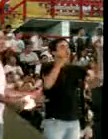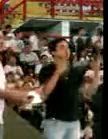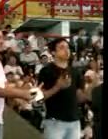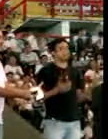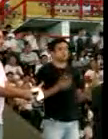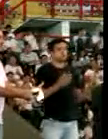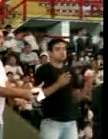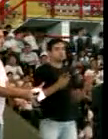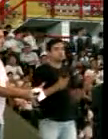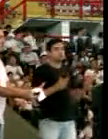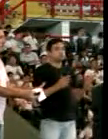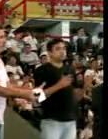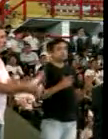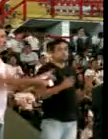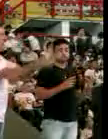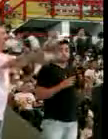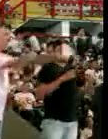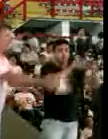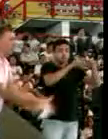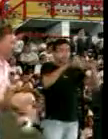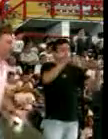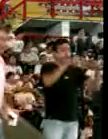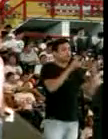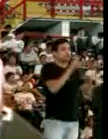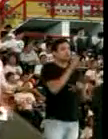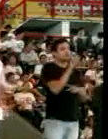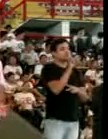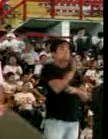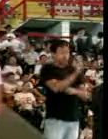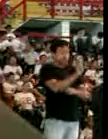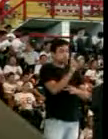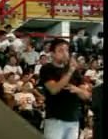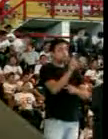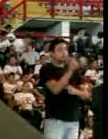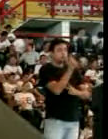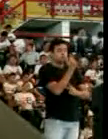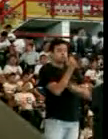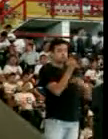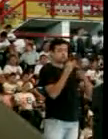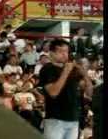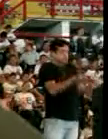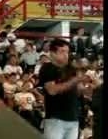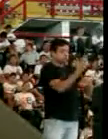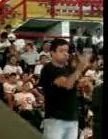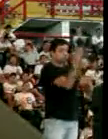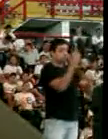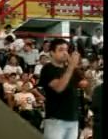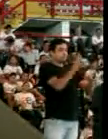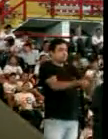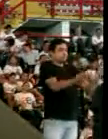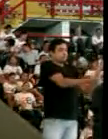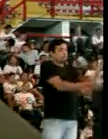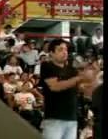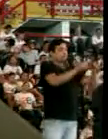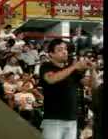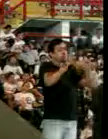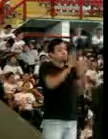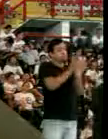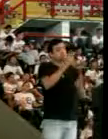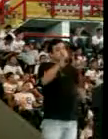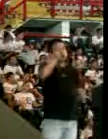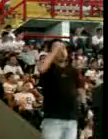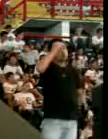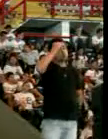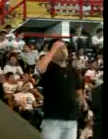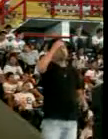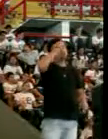buracos. Os nutrientes se perdem. Então é a ação, sobretudo, do homem.